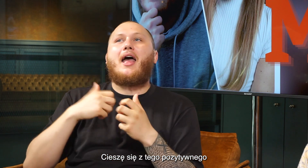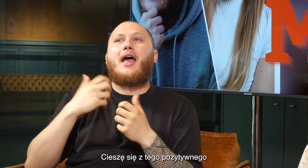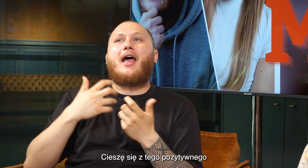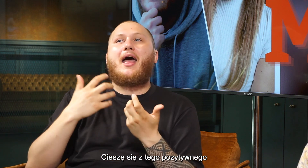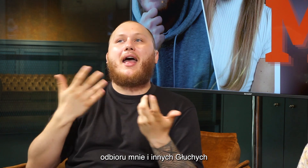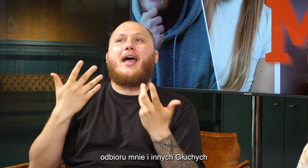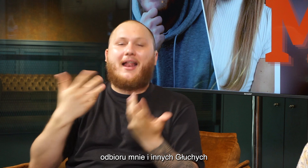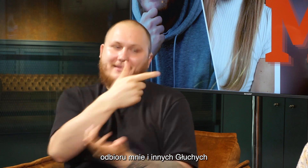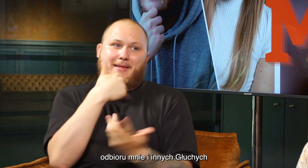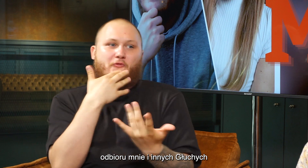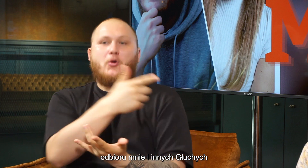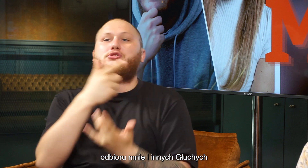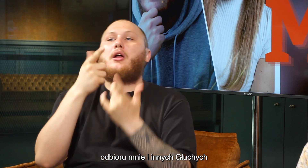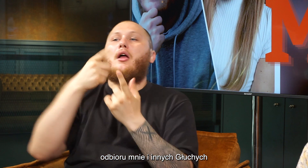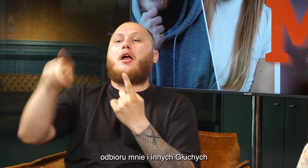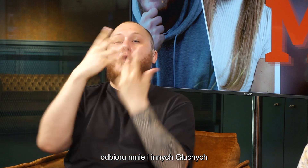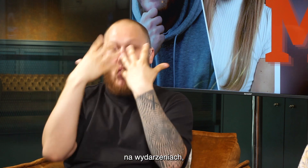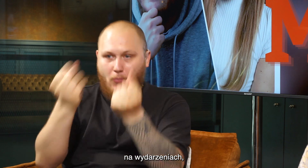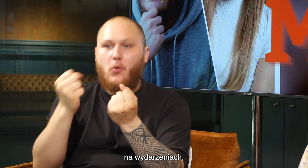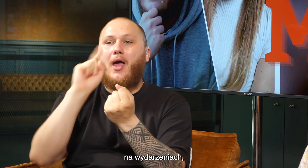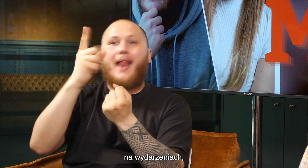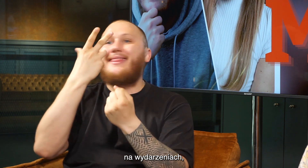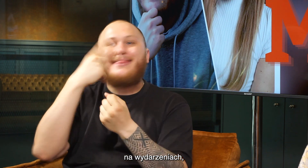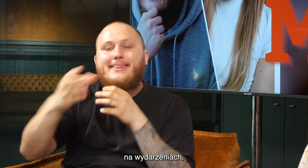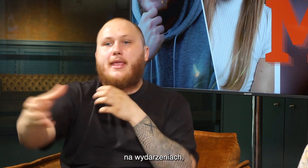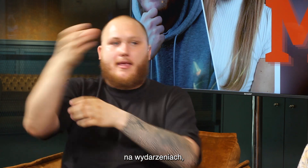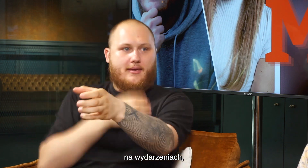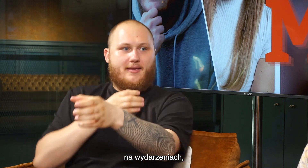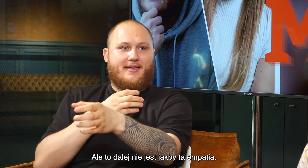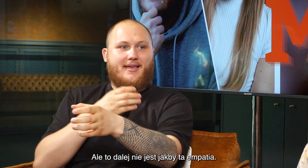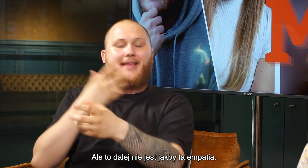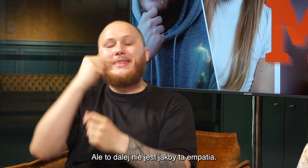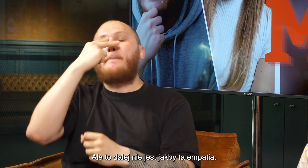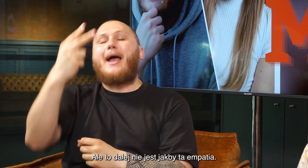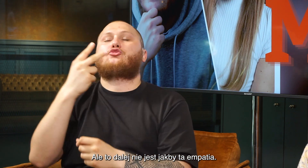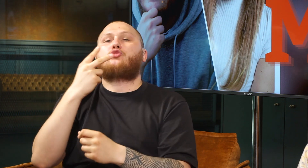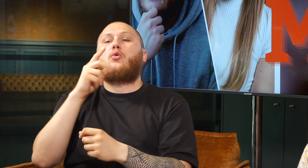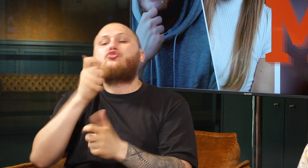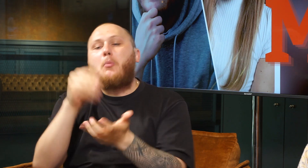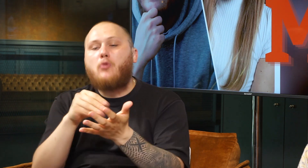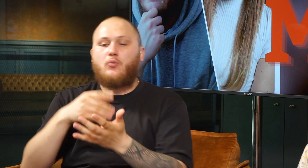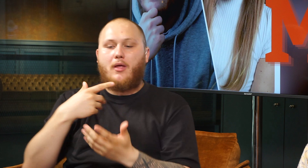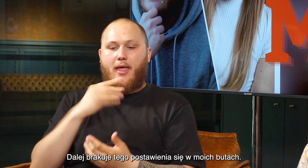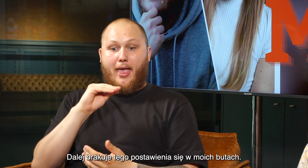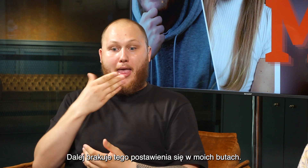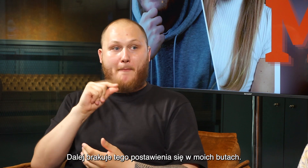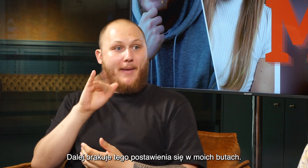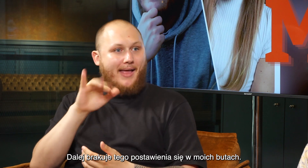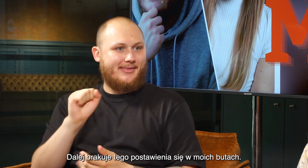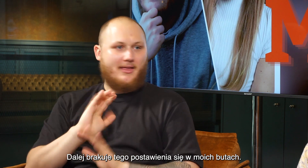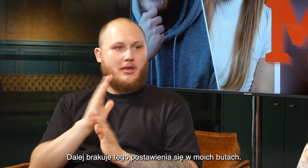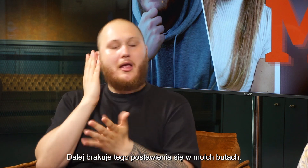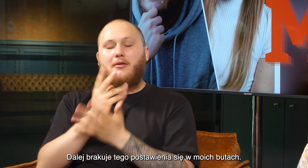tego pozytywnego odbioru mnie i innych głuchych na wydarzeniach, ale to dalej nie jest jakby ta empatia,